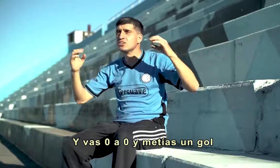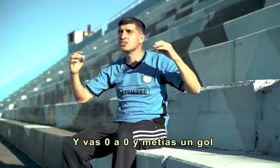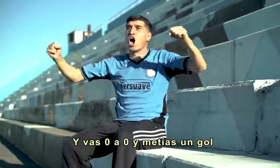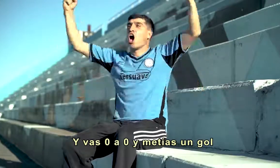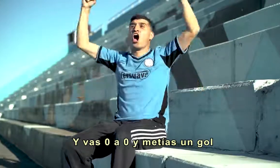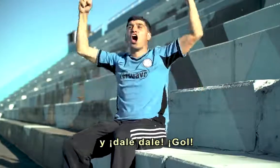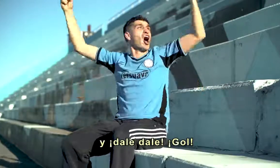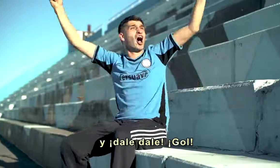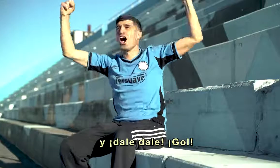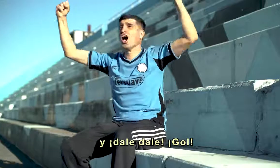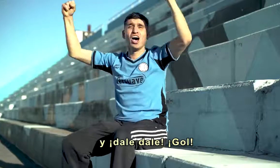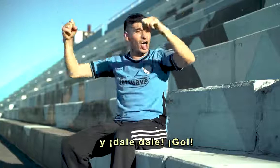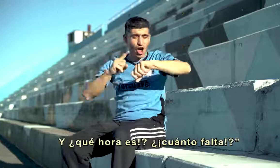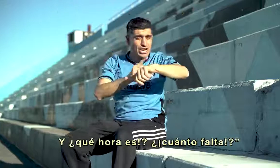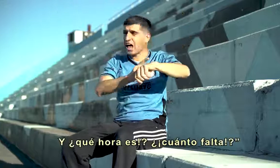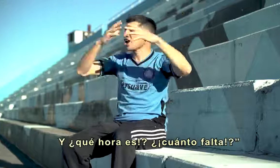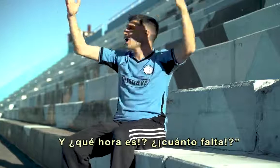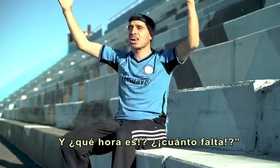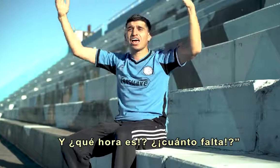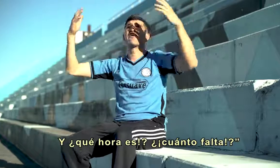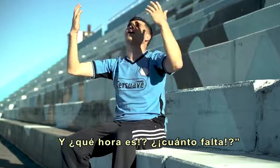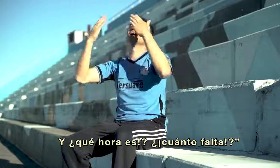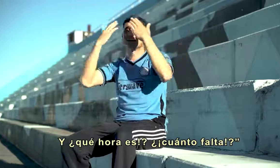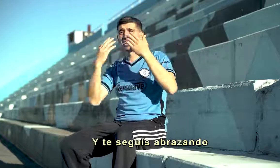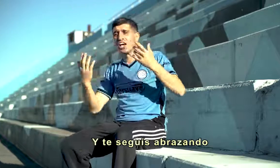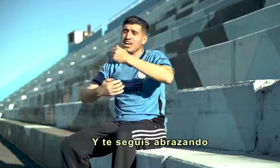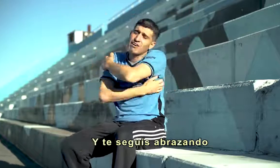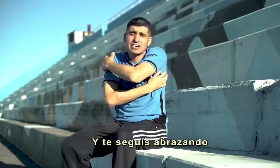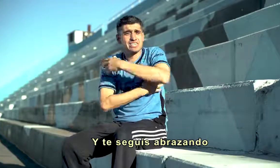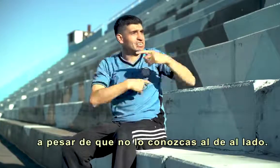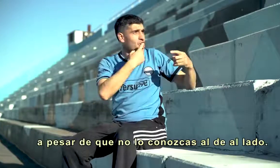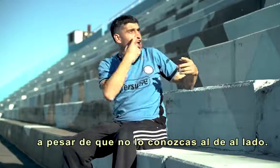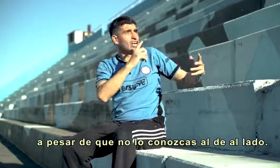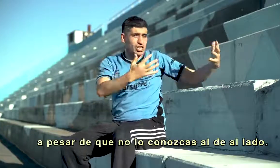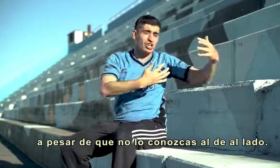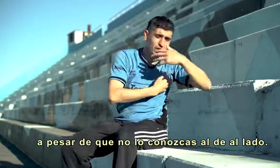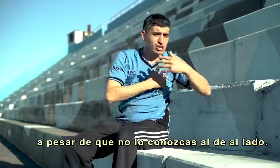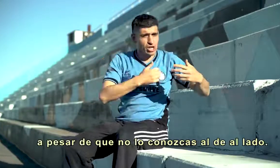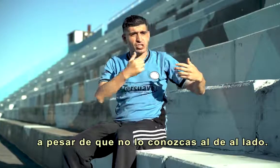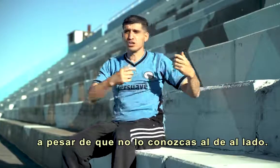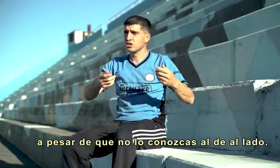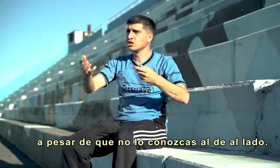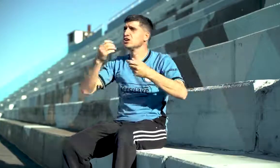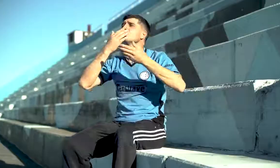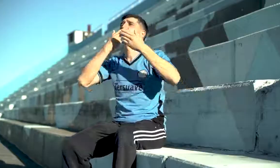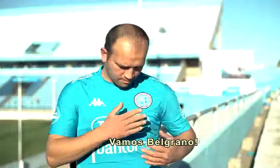Iba a 0-0 y metías un gol, y dale, dale gol, ¿qué hora es? ¿Cuánto falta? Y te seguías abrazando a pesar que no lo conozcas de lado.